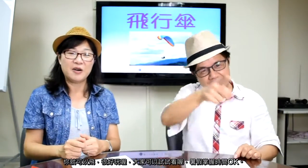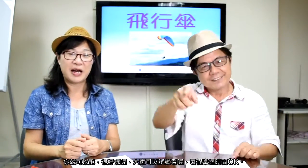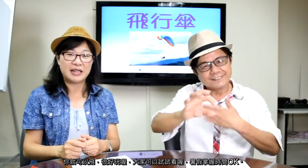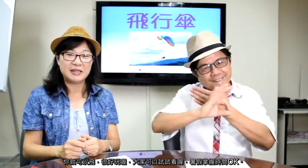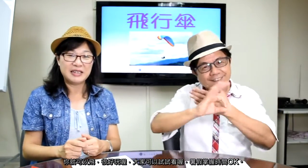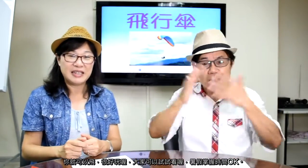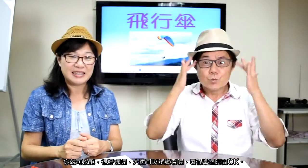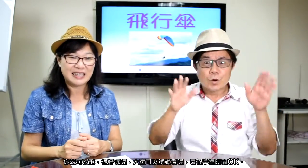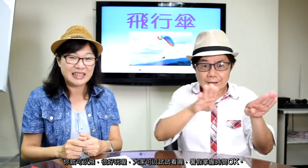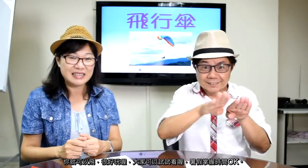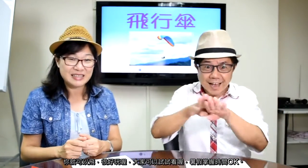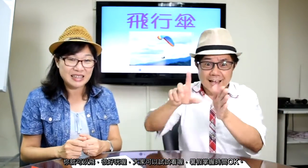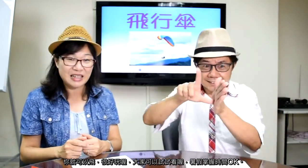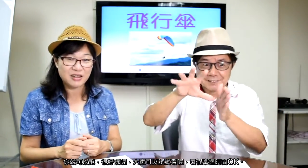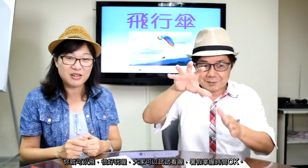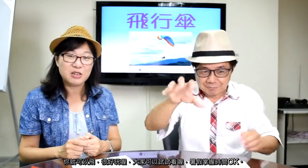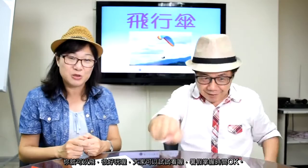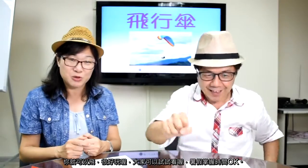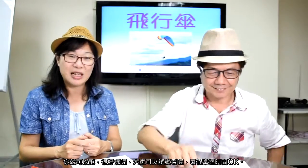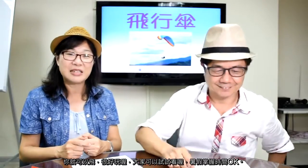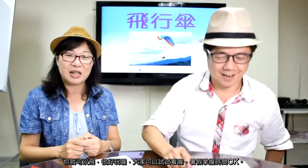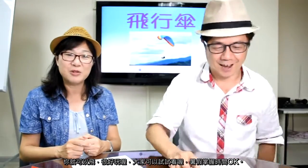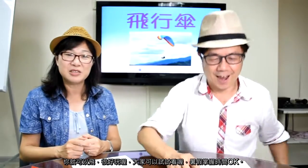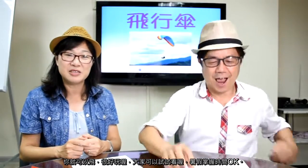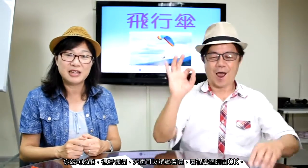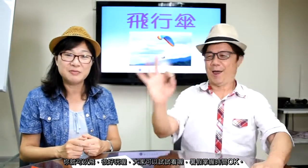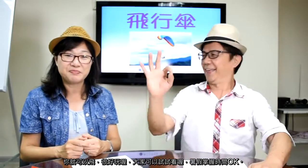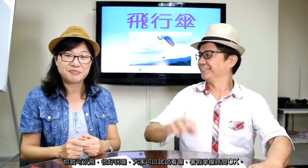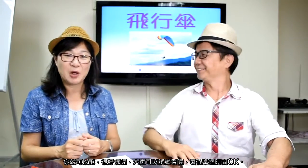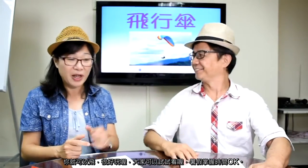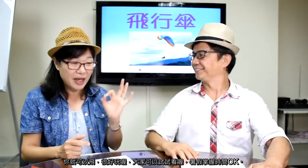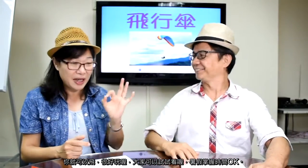好玩。大家可以试试看哦，暑假掌握时间 ，OK。